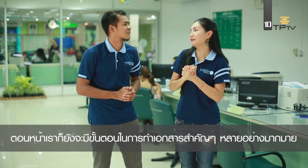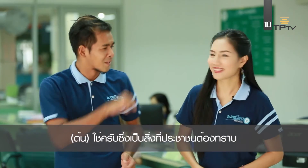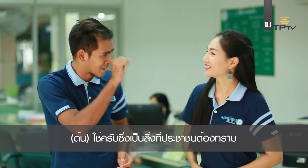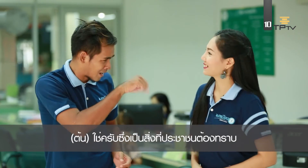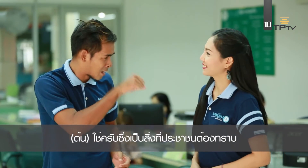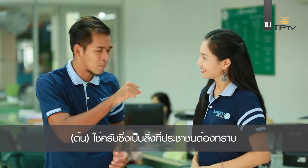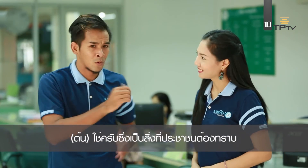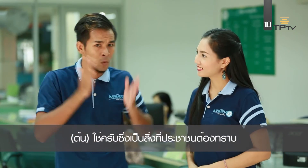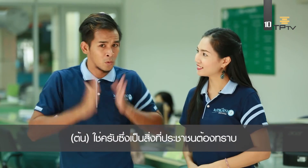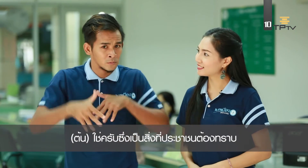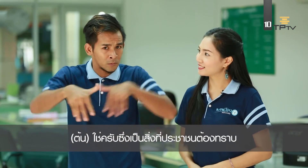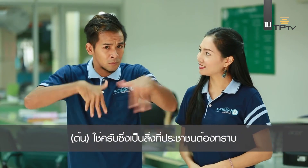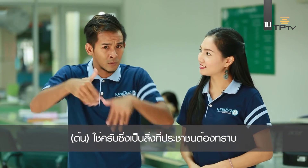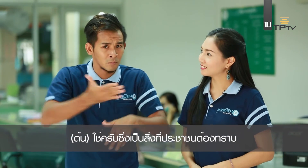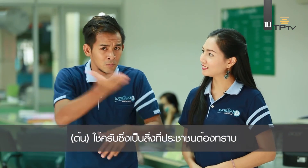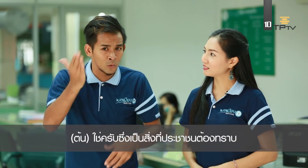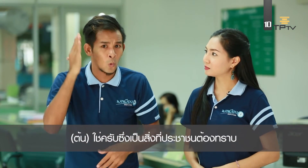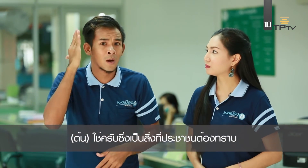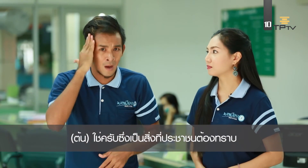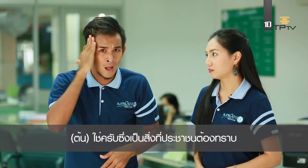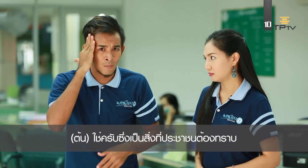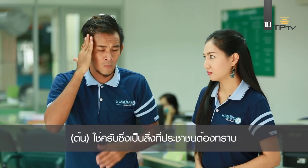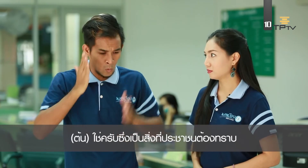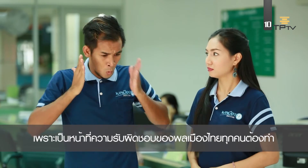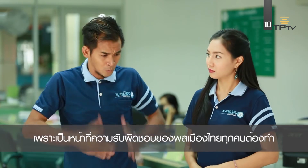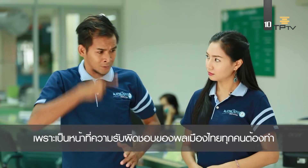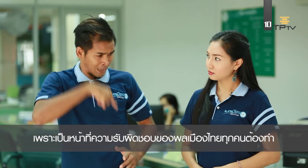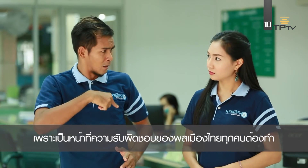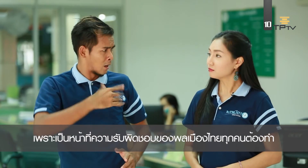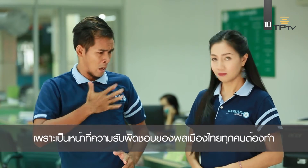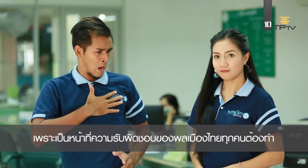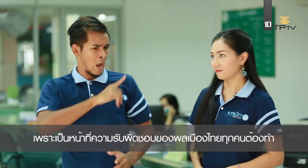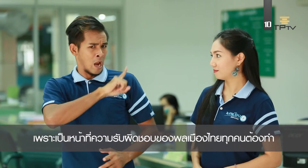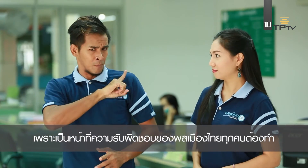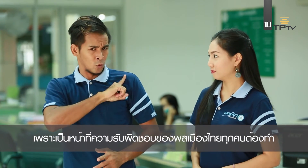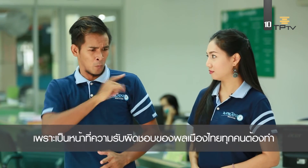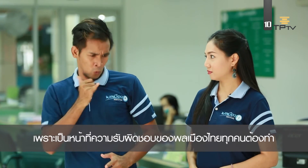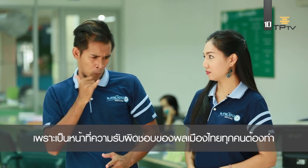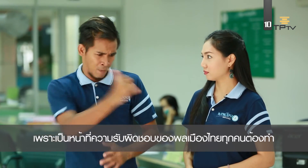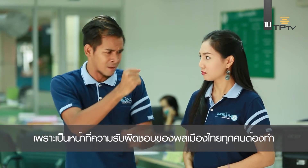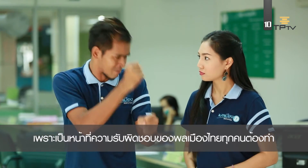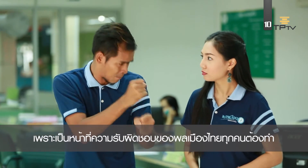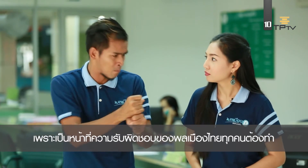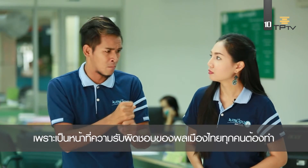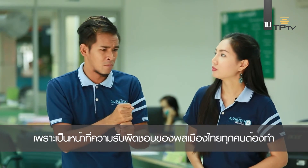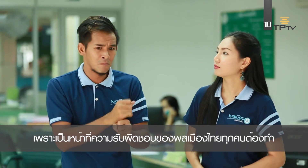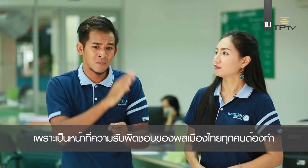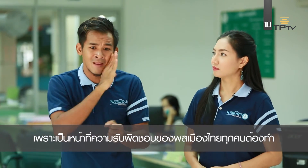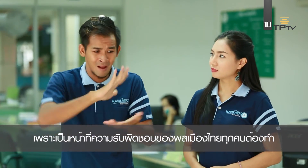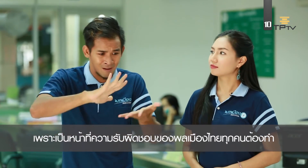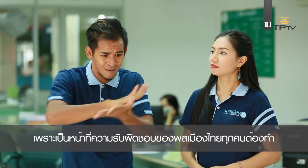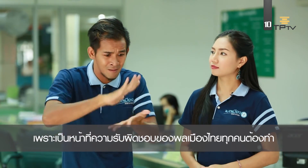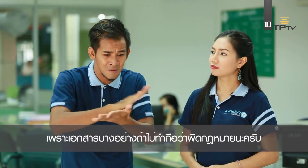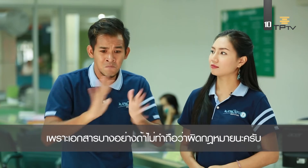ล่ะค่ะ ใช่ครับซึ่งเป็นสิ่งที่ประชาชนต้องทราบเพราะเป็นหน้าที่ความรับผิดชอบของพลเมืองไทยทุกคน